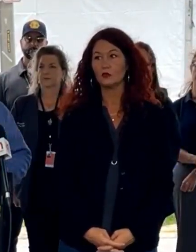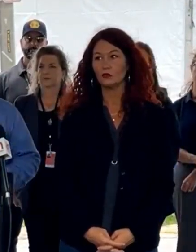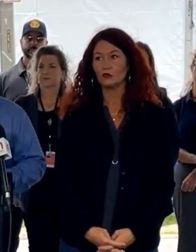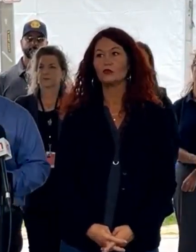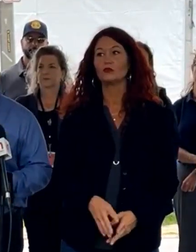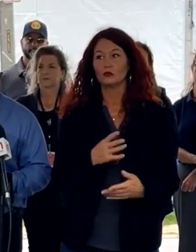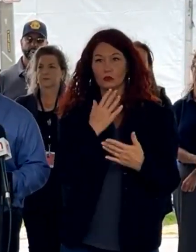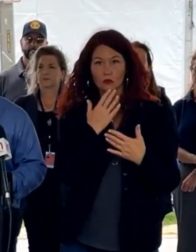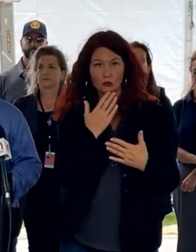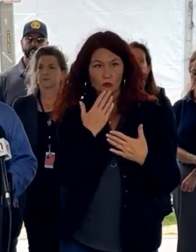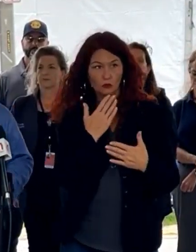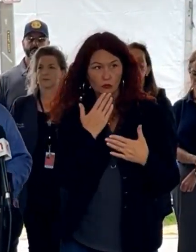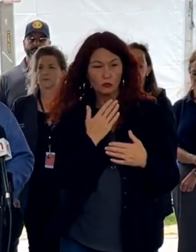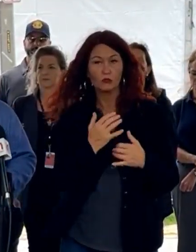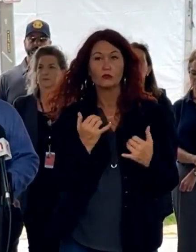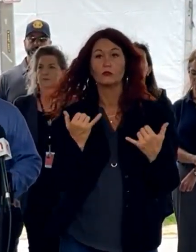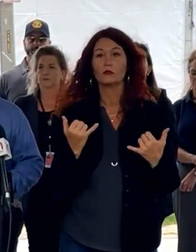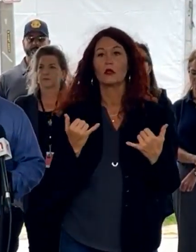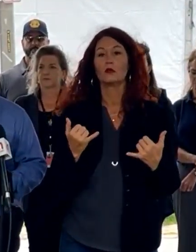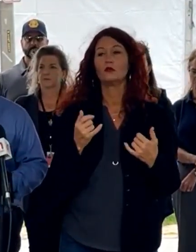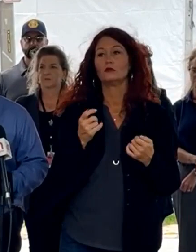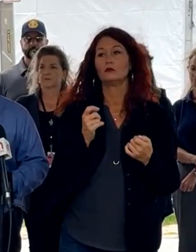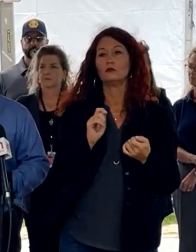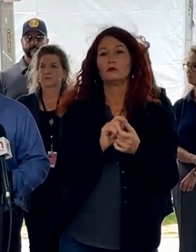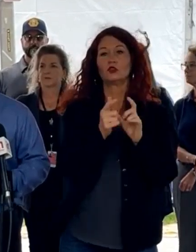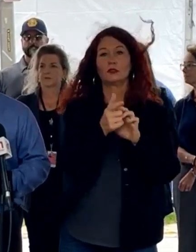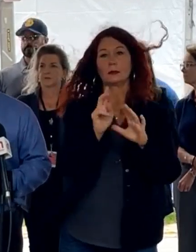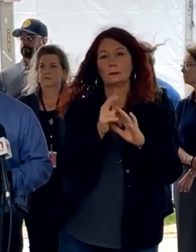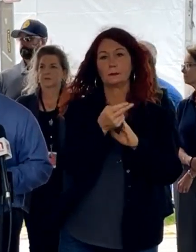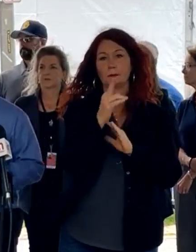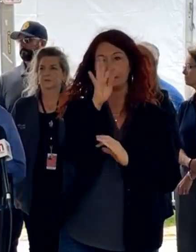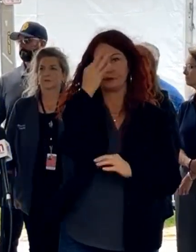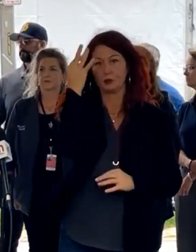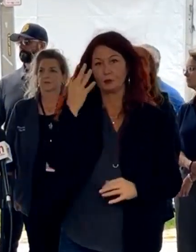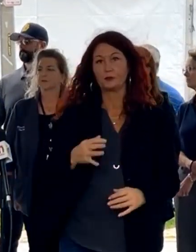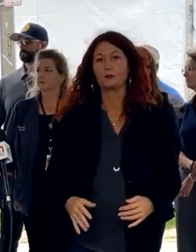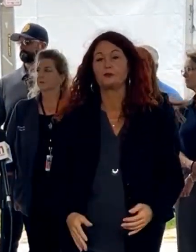Thank you, Erica, and I welcome to the podium our Creole translator, Leonel Letterbourg.